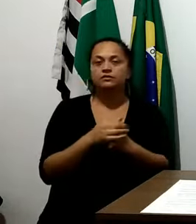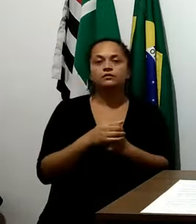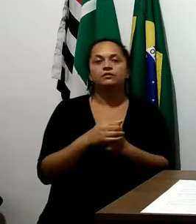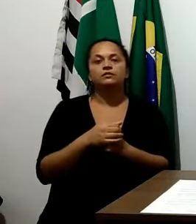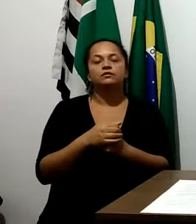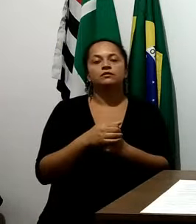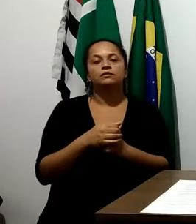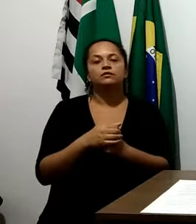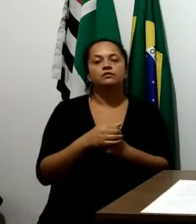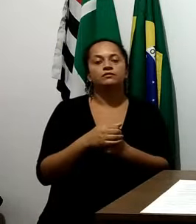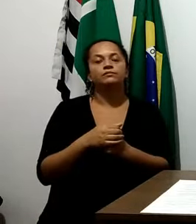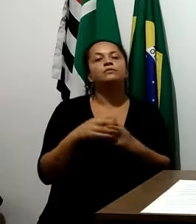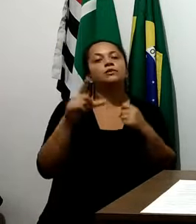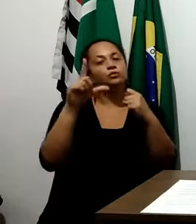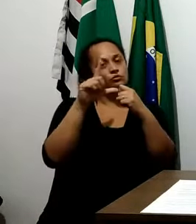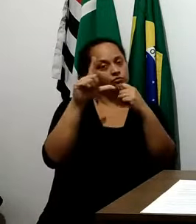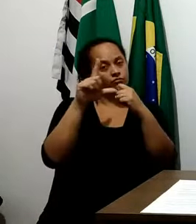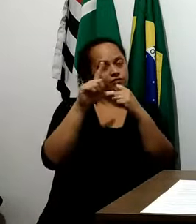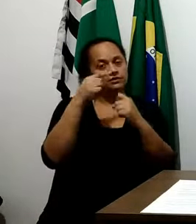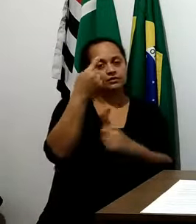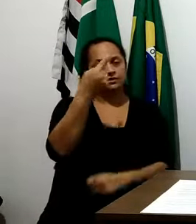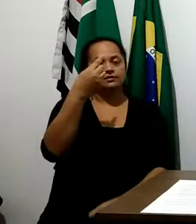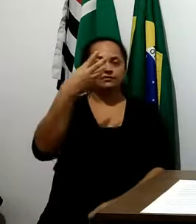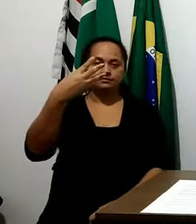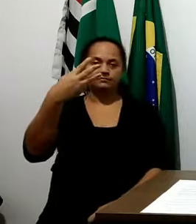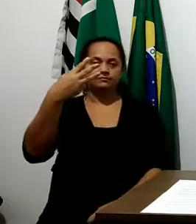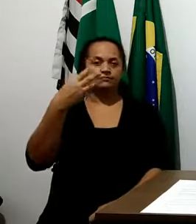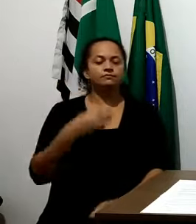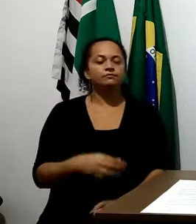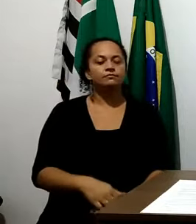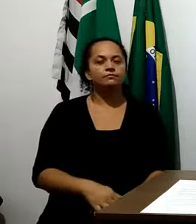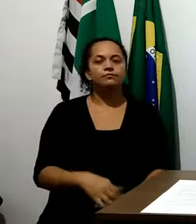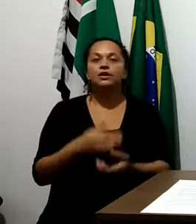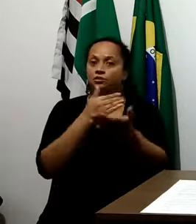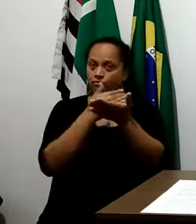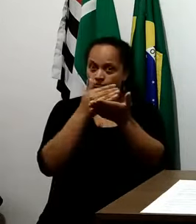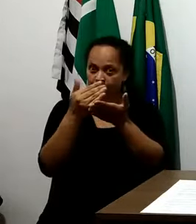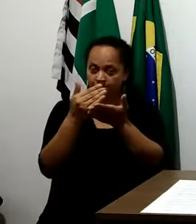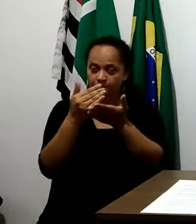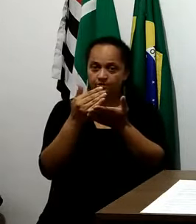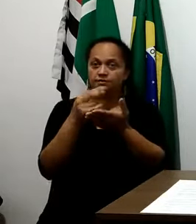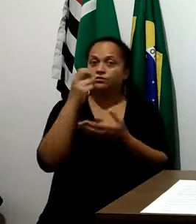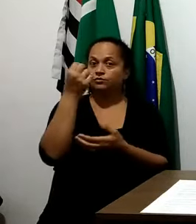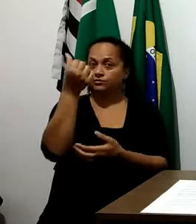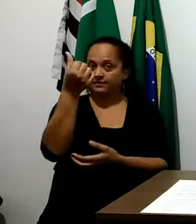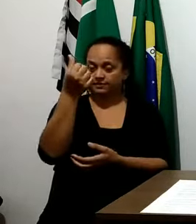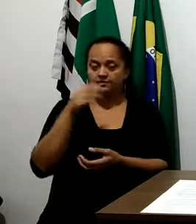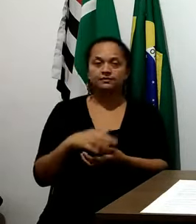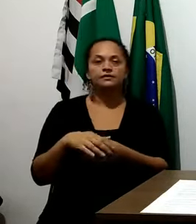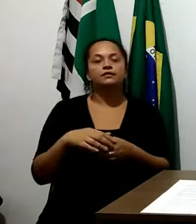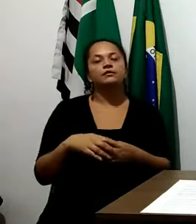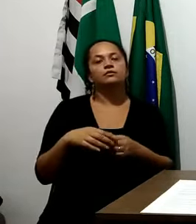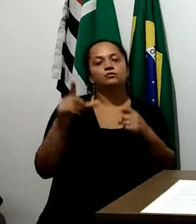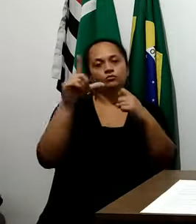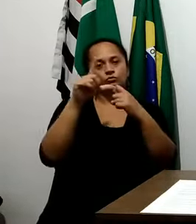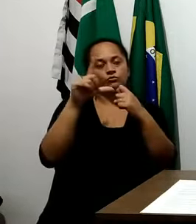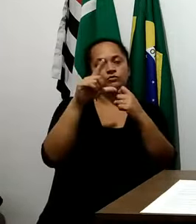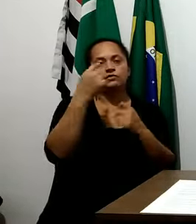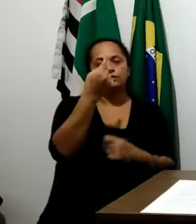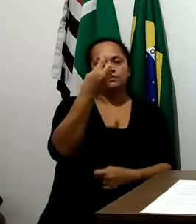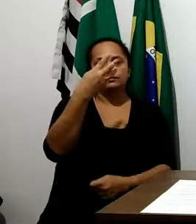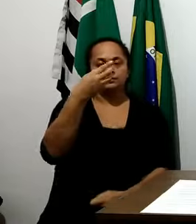Evangelho de Jesus segundo Lucas, capítulo 13, a partir do versículo 6. A